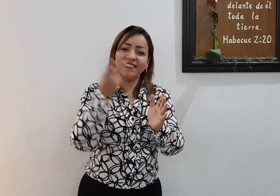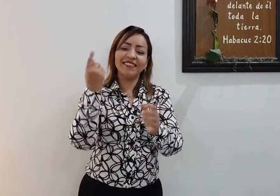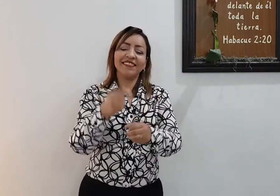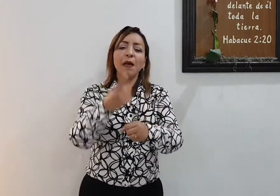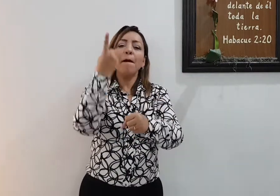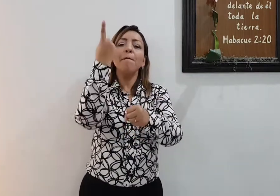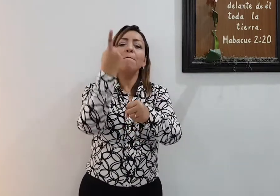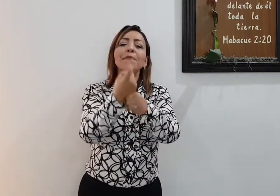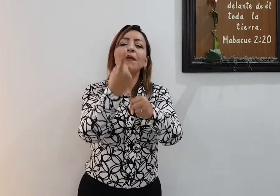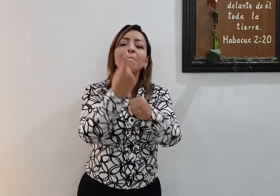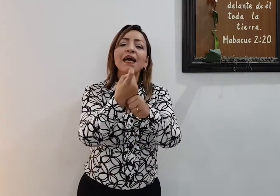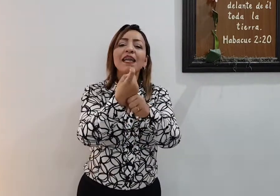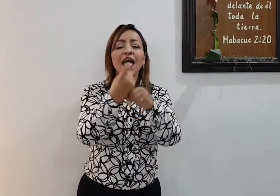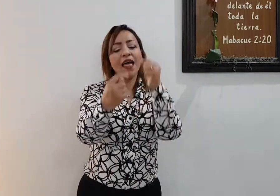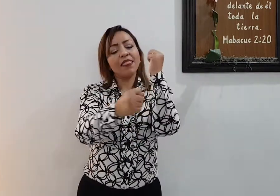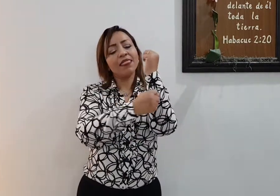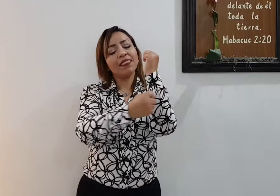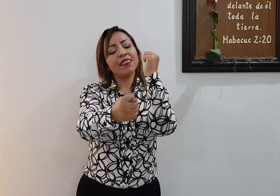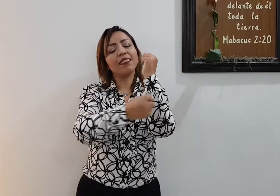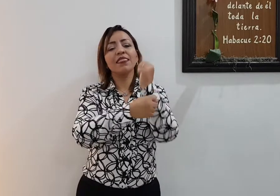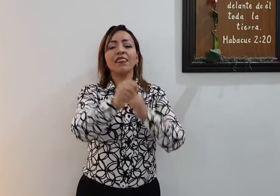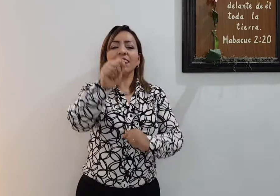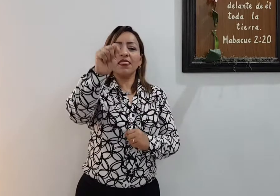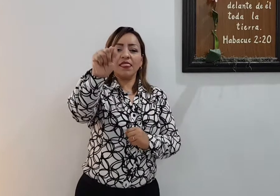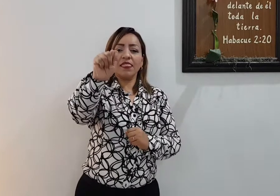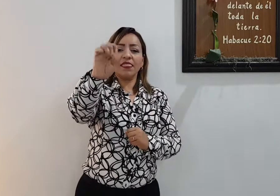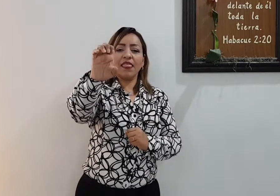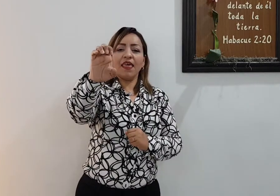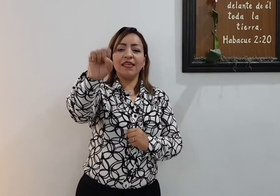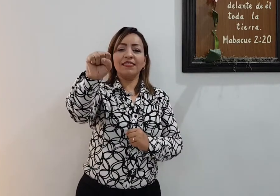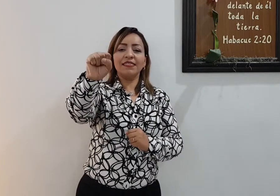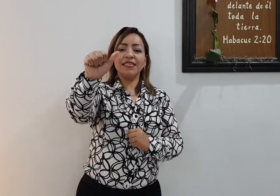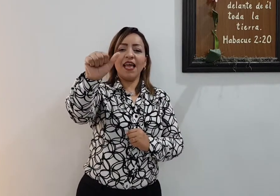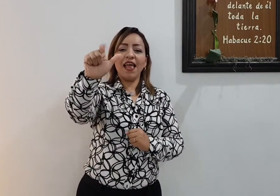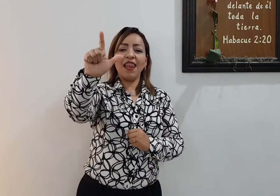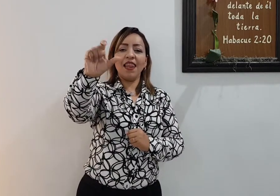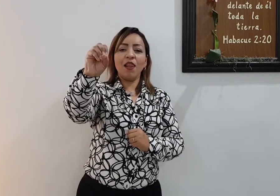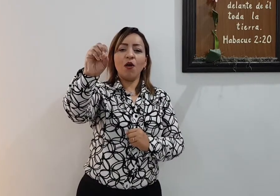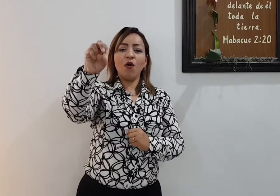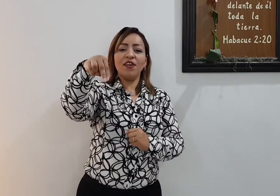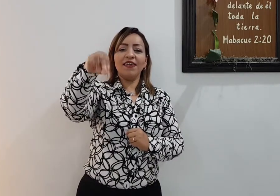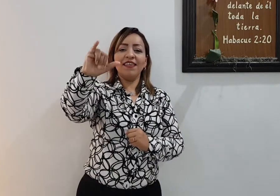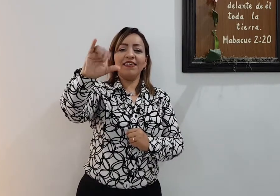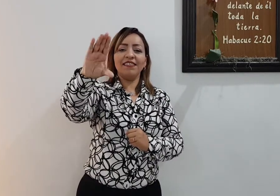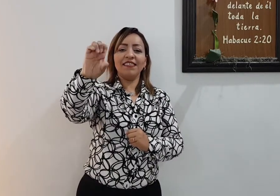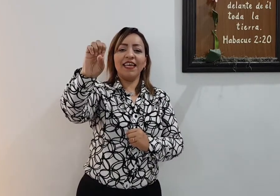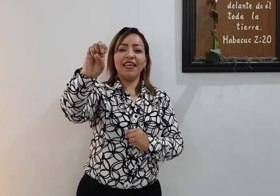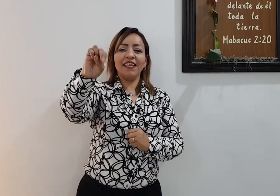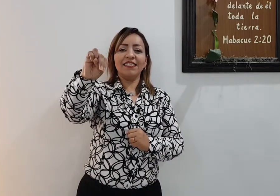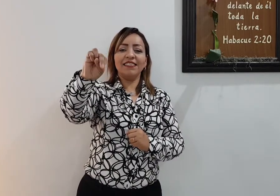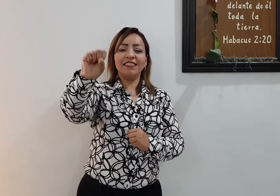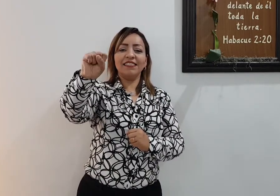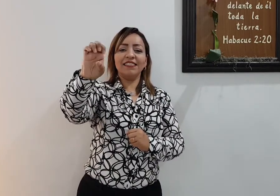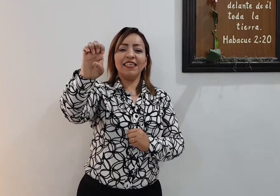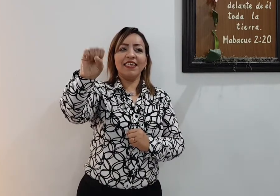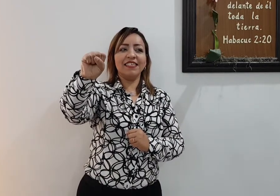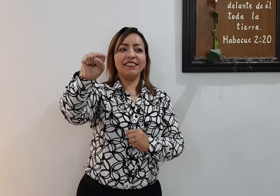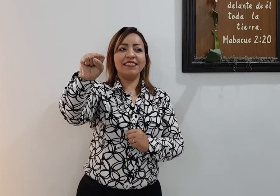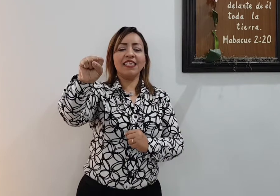aprenden, ¿verdad? Orar sin cesar, orar sin dejar de hacerlo, orar en todo tiempo, porque si Dios